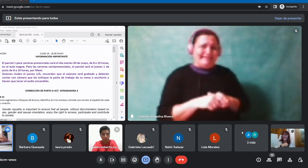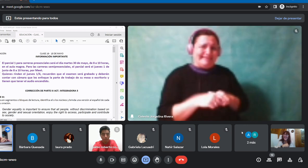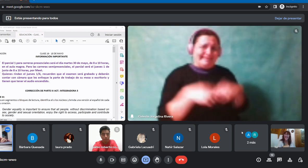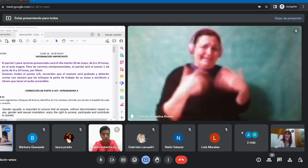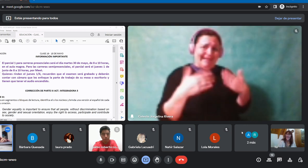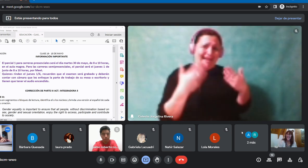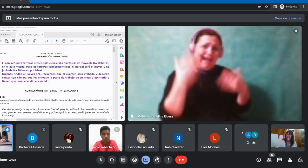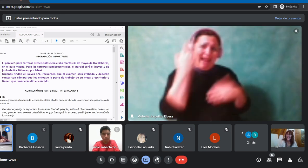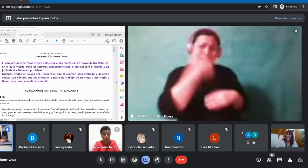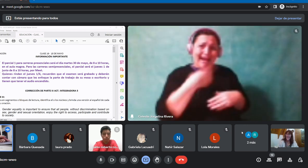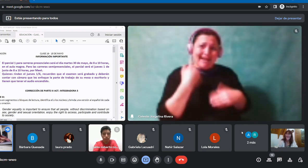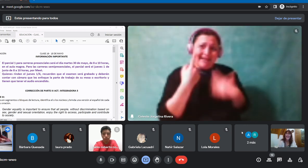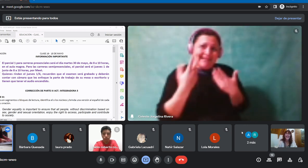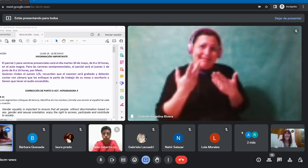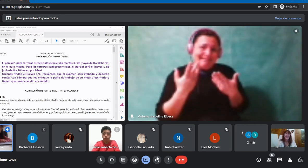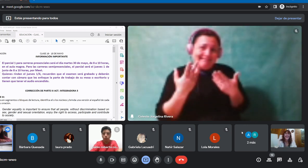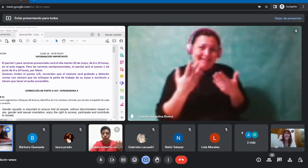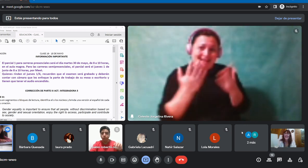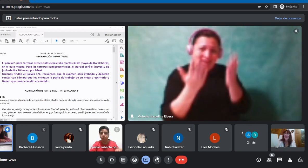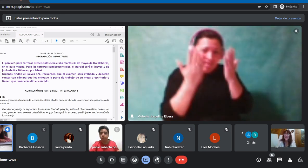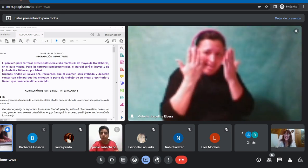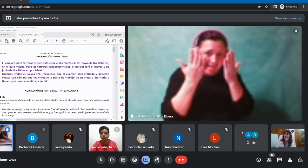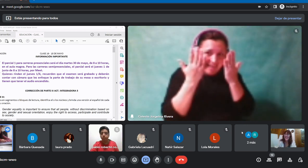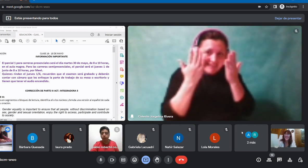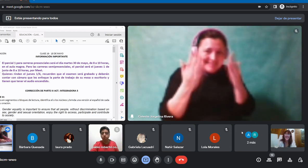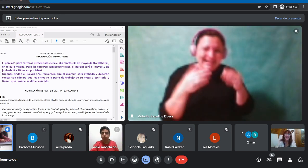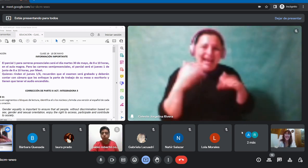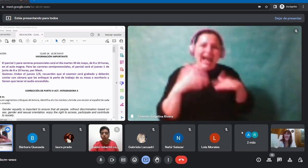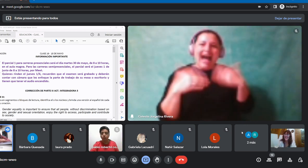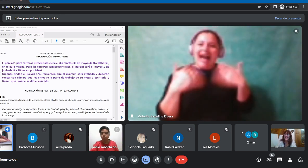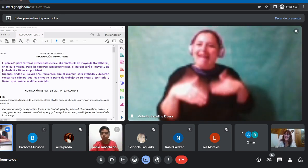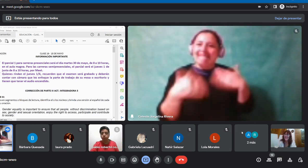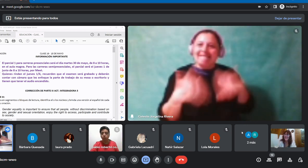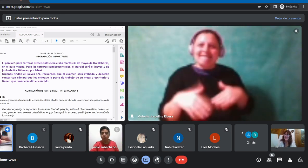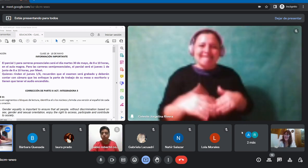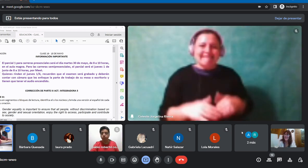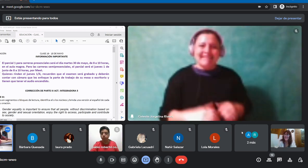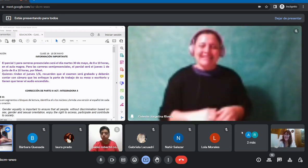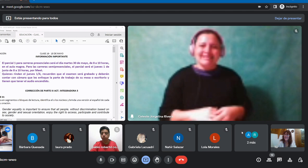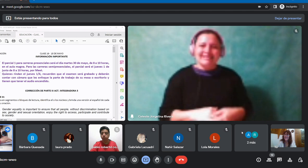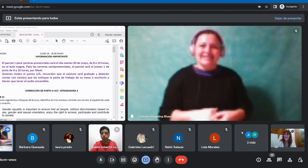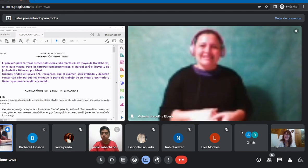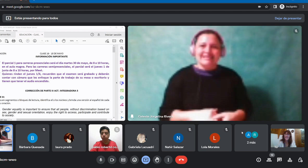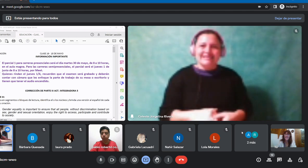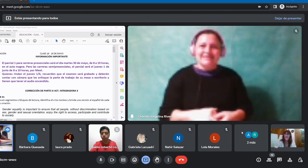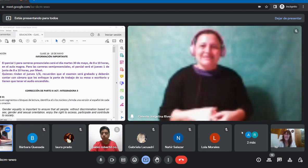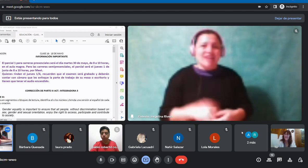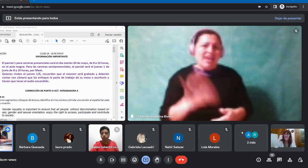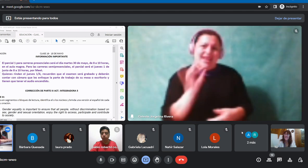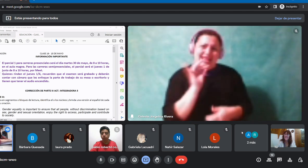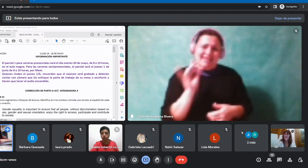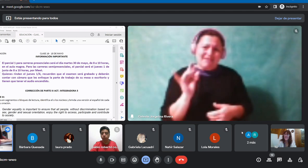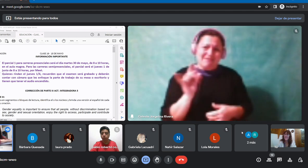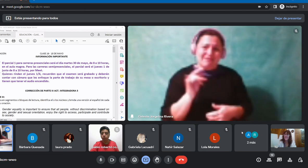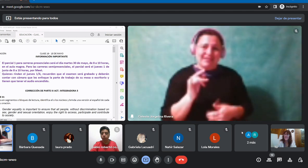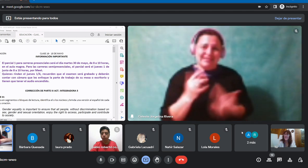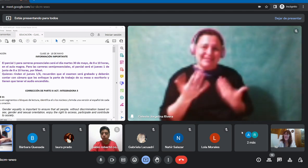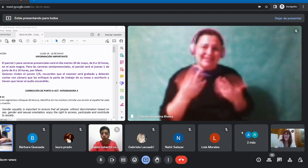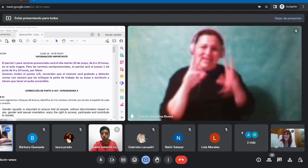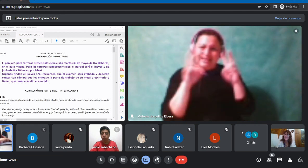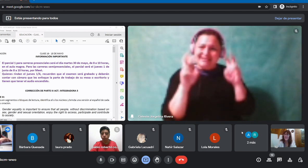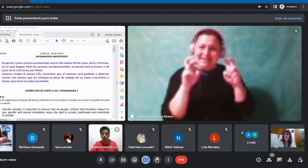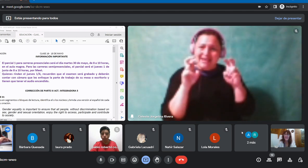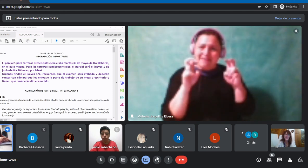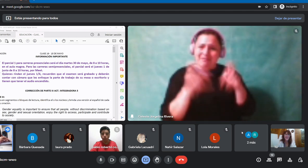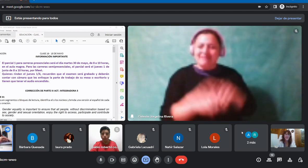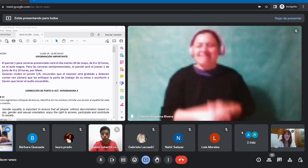después, cuando hay un familiar internado, la verdad que es complicado el Sí,